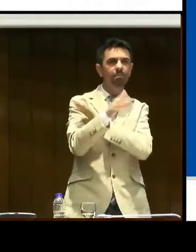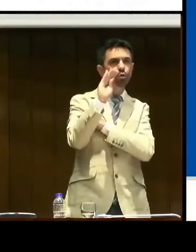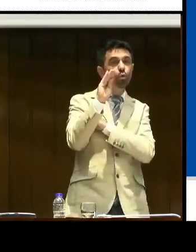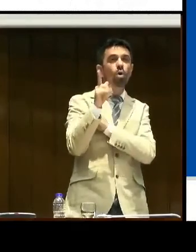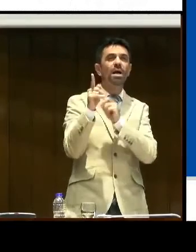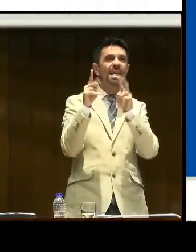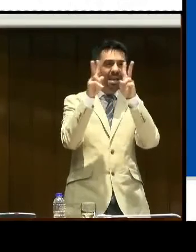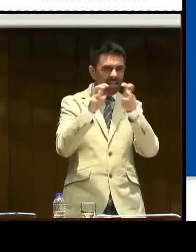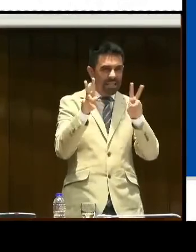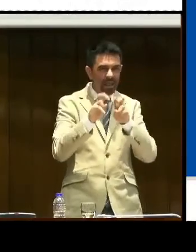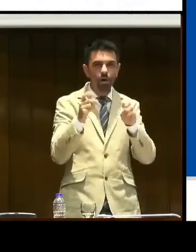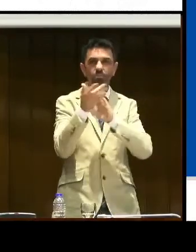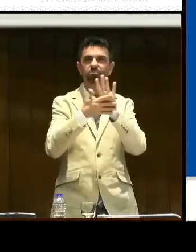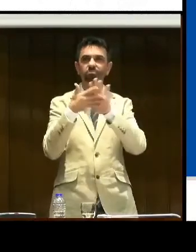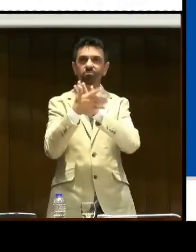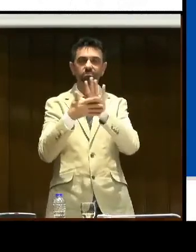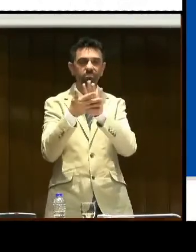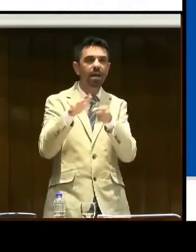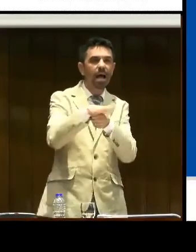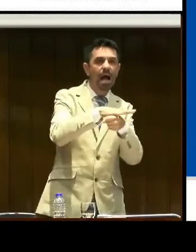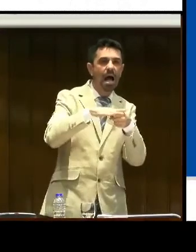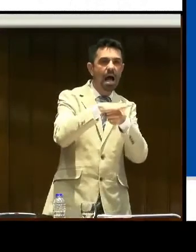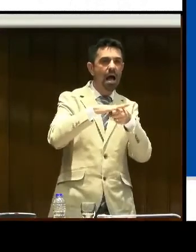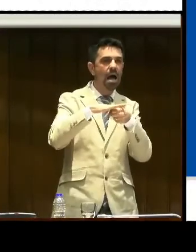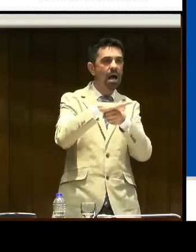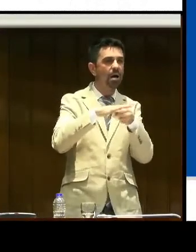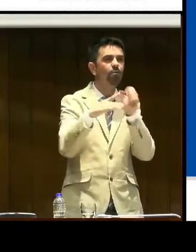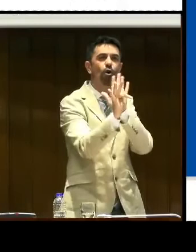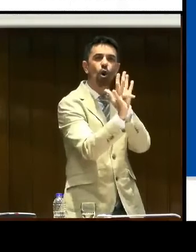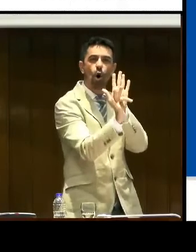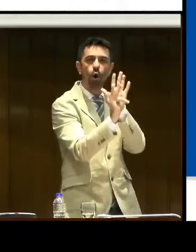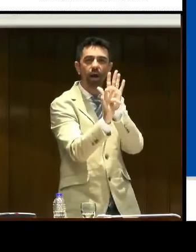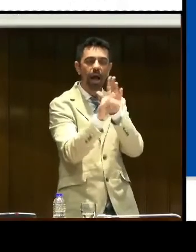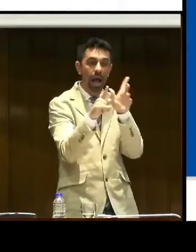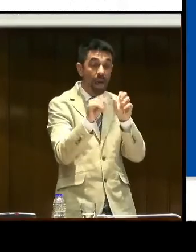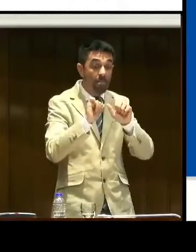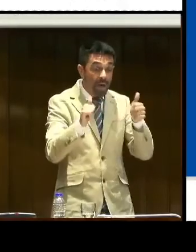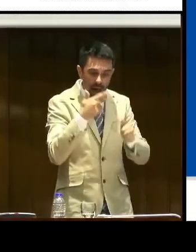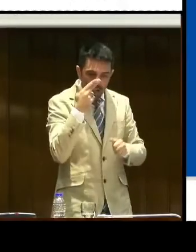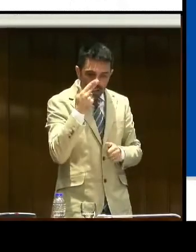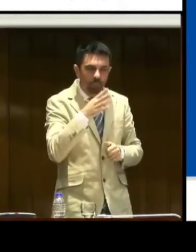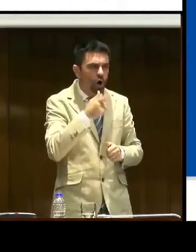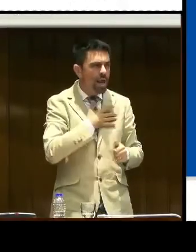fonología empezaron por querer adentrarse más en la forma de esta maravillosa lengua.